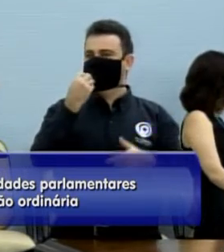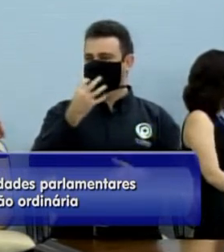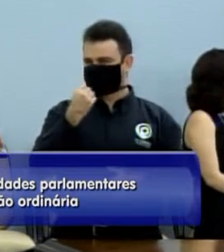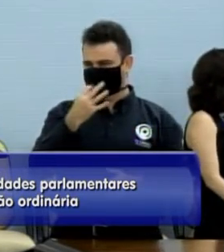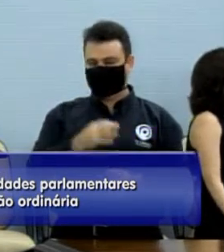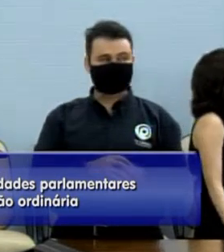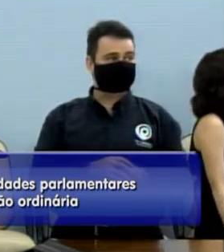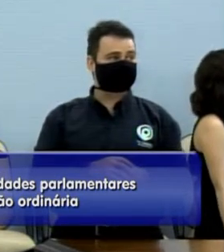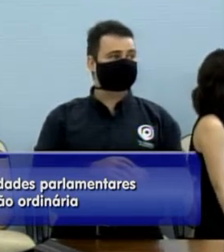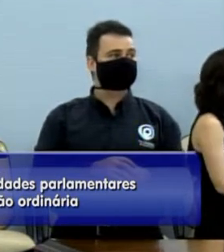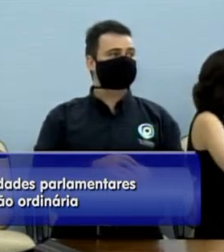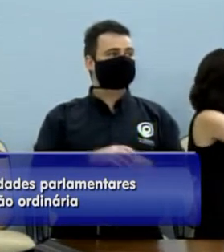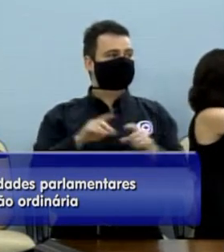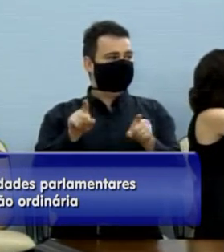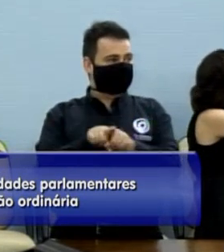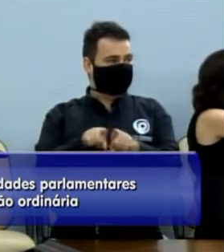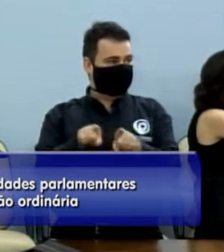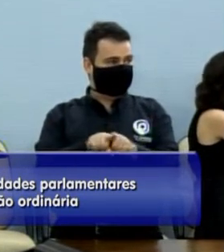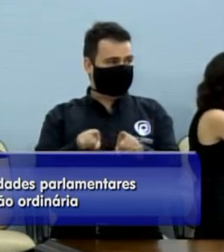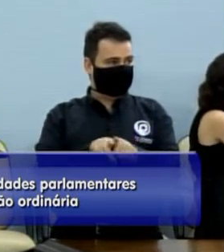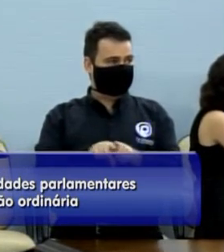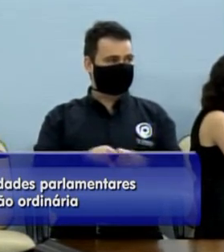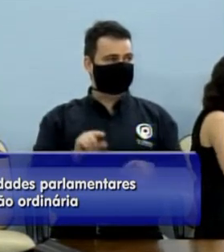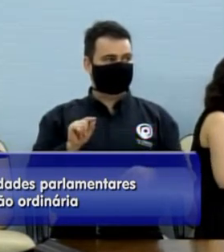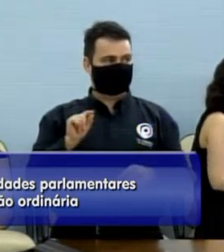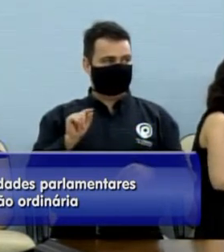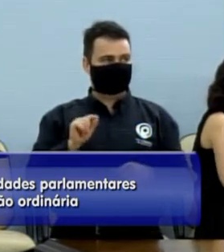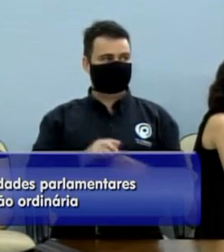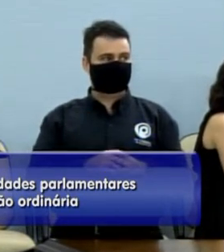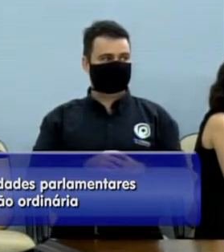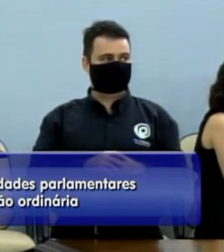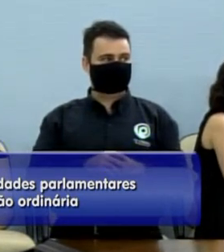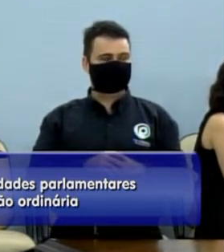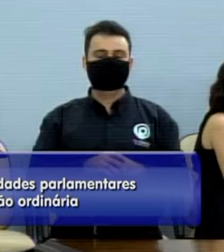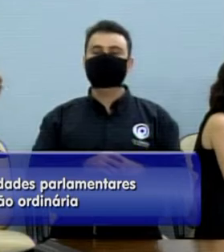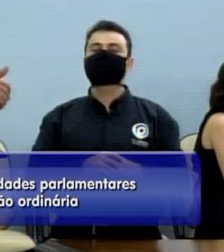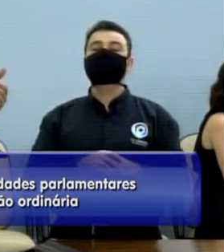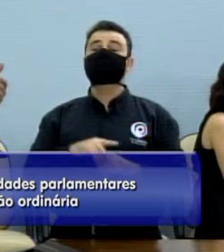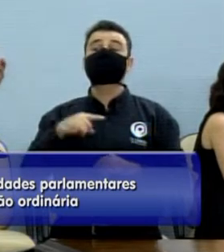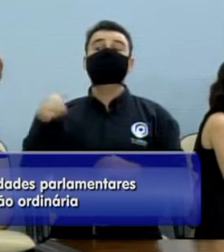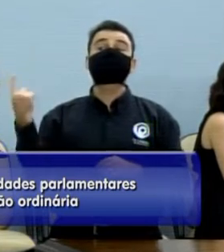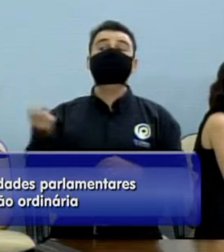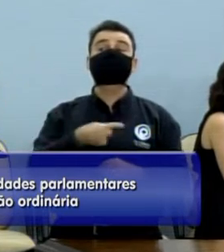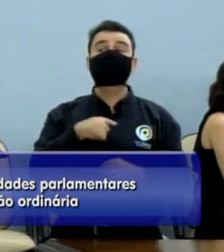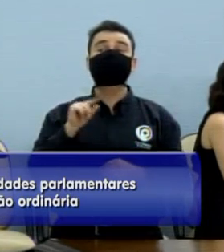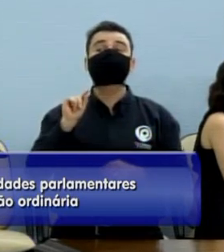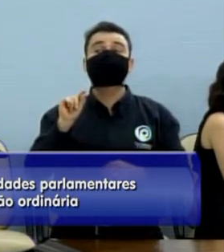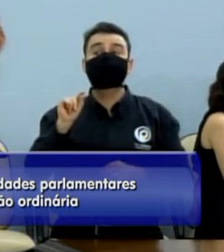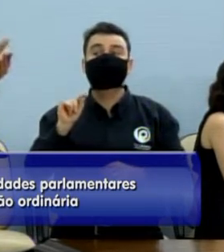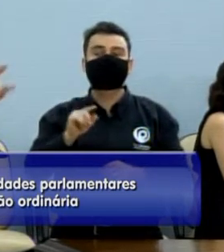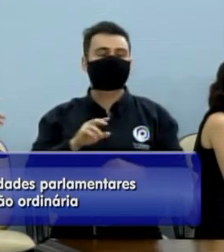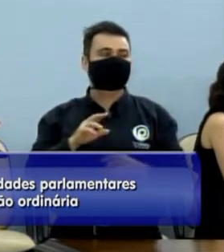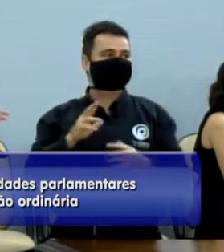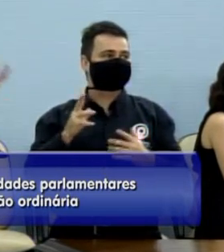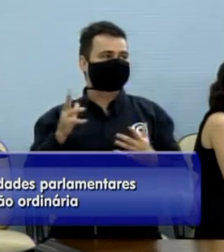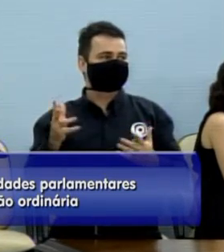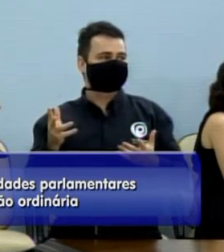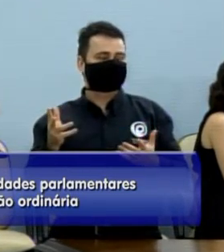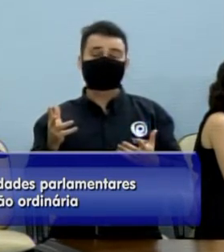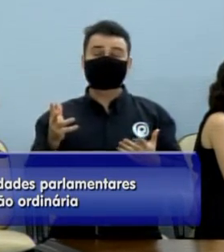muito entender, vereador Bruno, que a gente, às vezes, não é muito